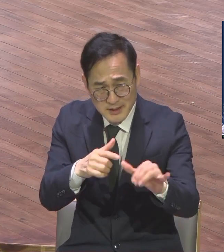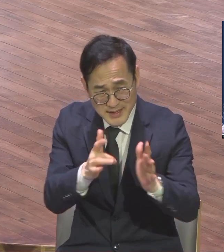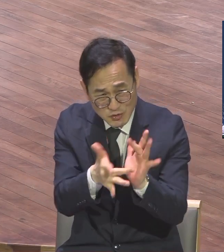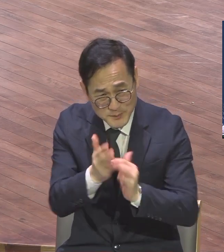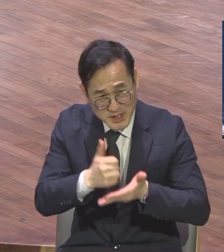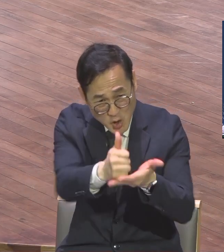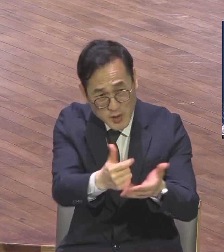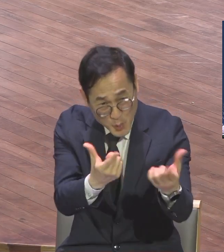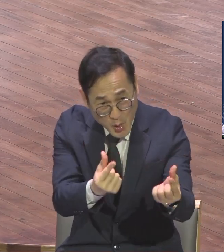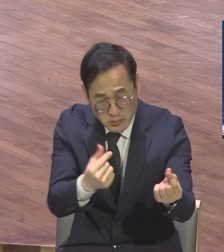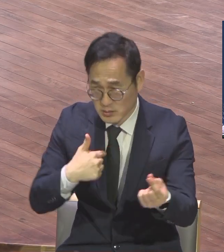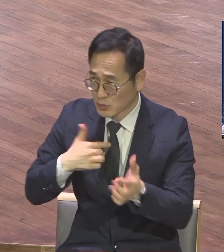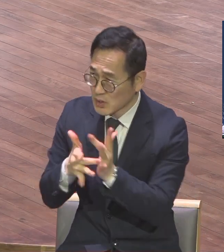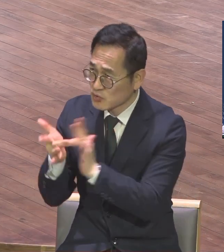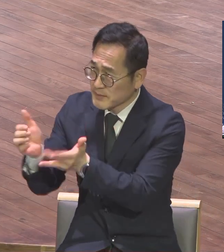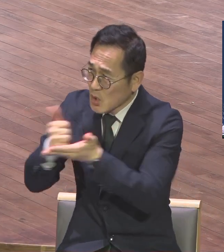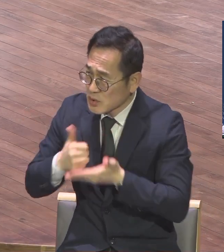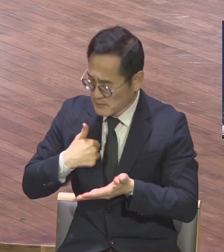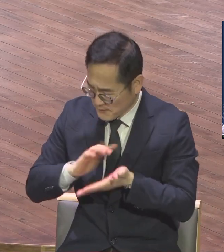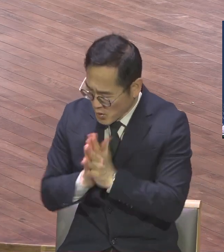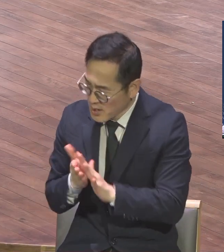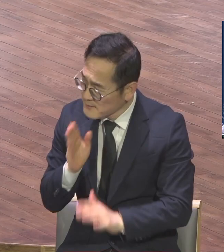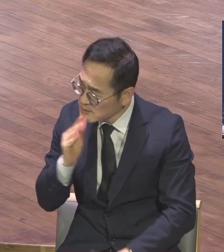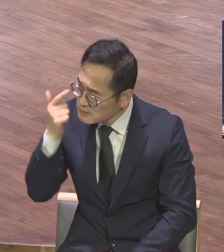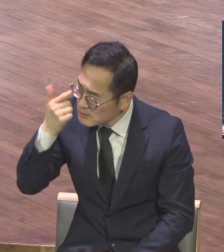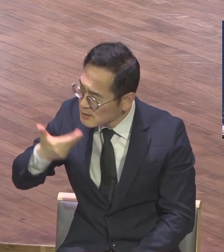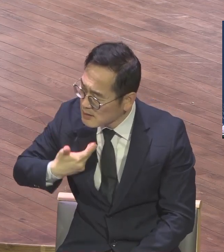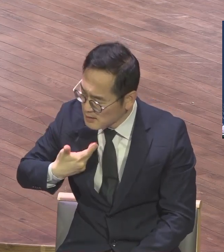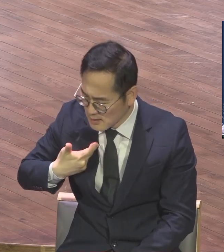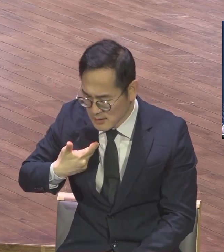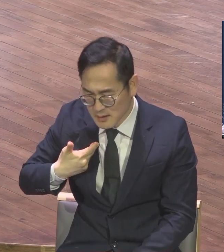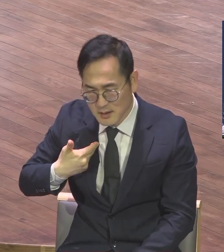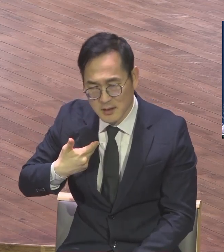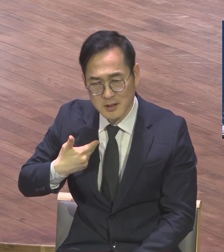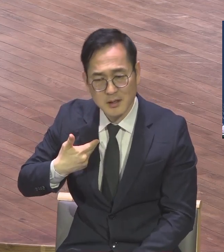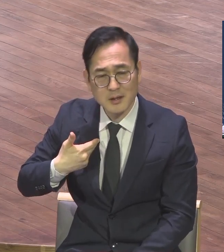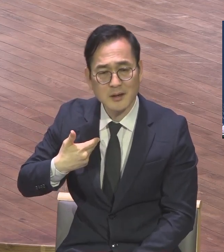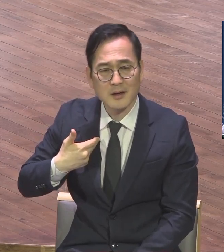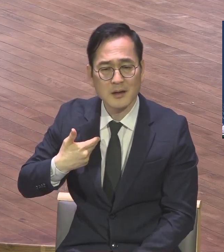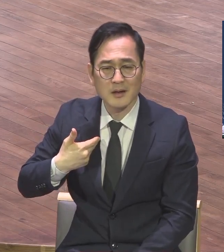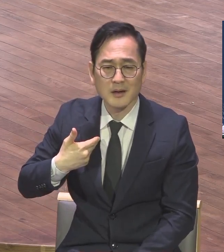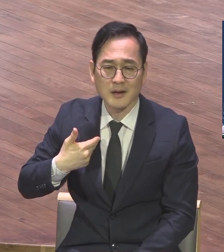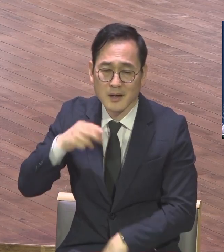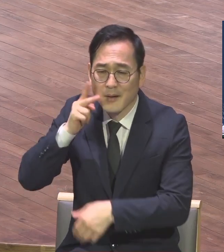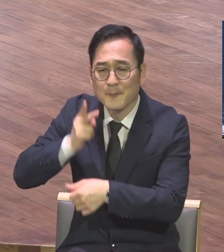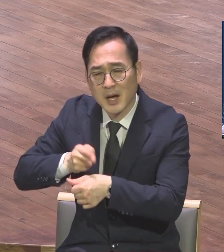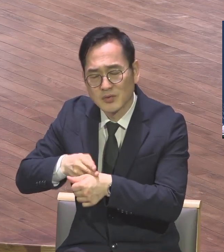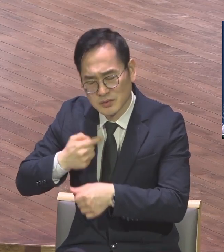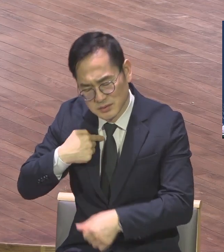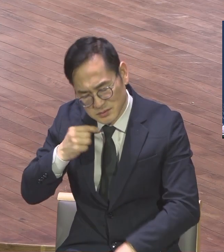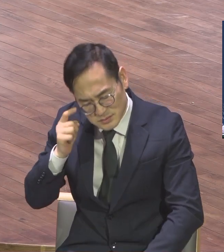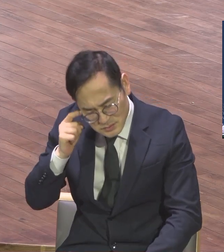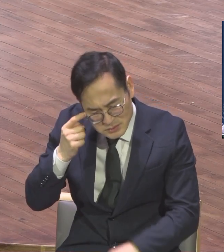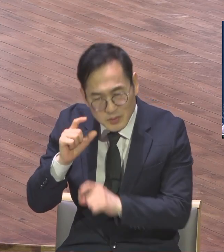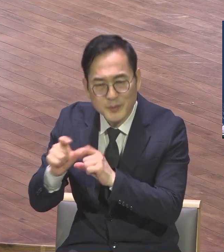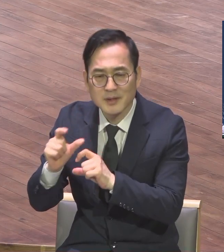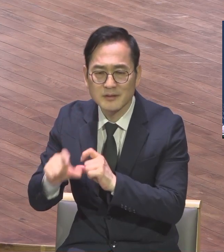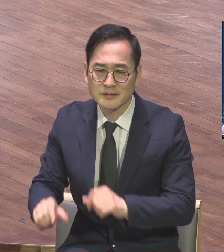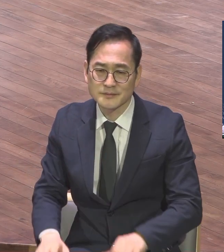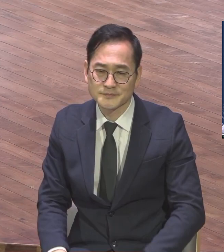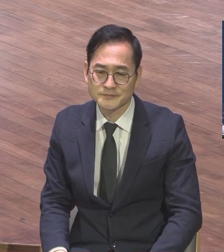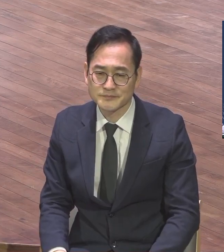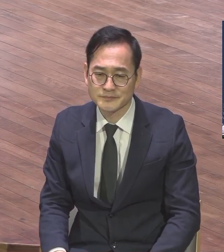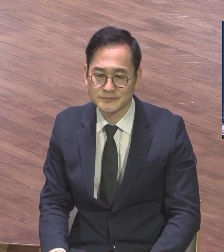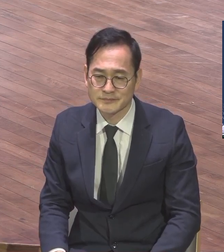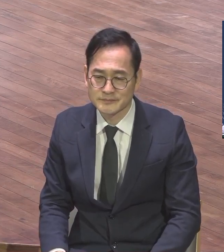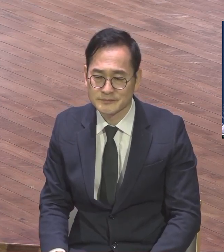자신은 변화받지 못한 채 강팍한 선교지가 되어 있으면서 선교지를 그냥 돌아다니는